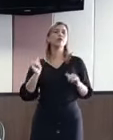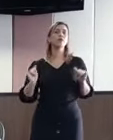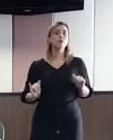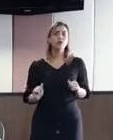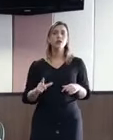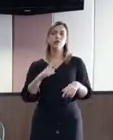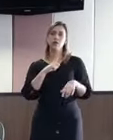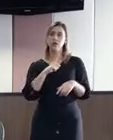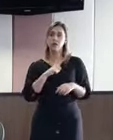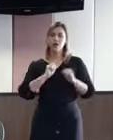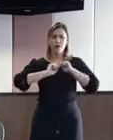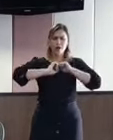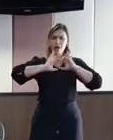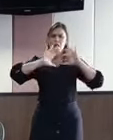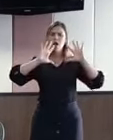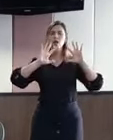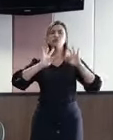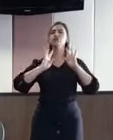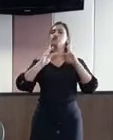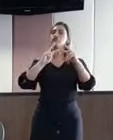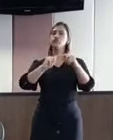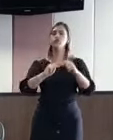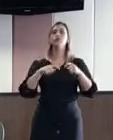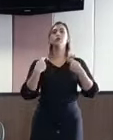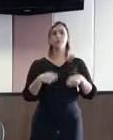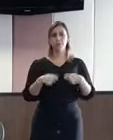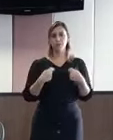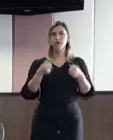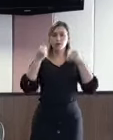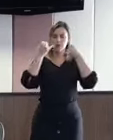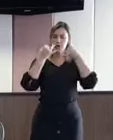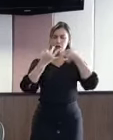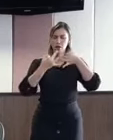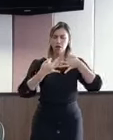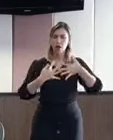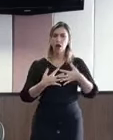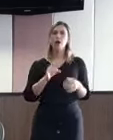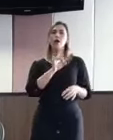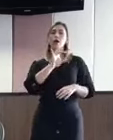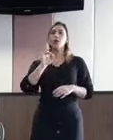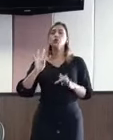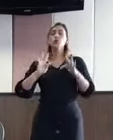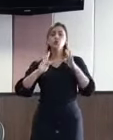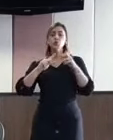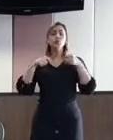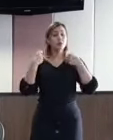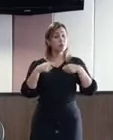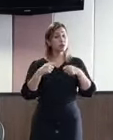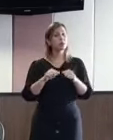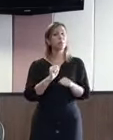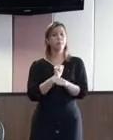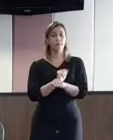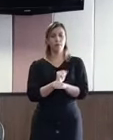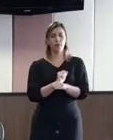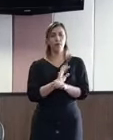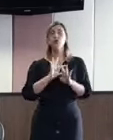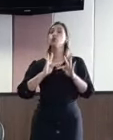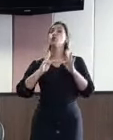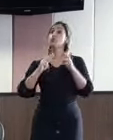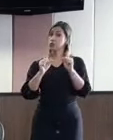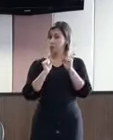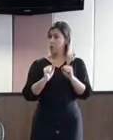nós deixamos claro tudo aquilo que deve ser paralisado, tudo aquilo que